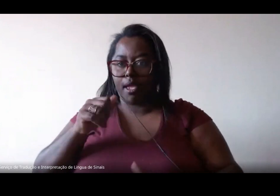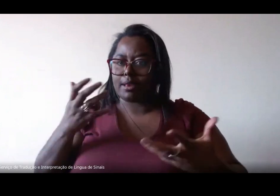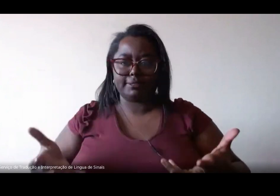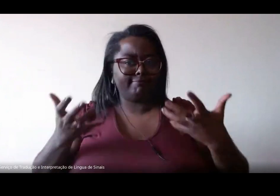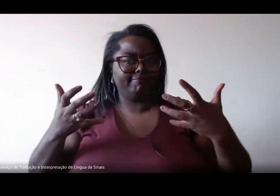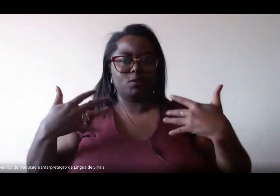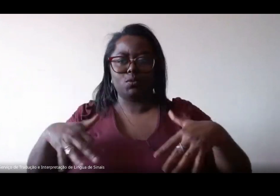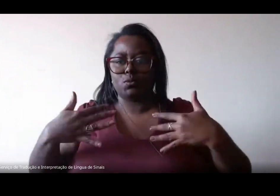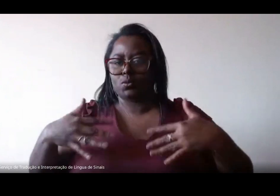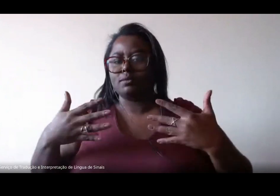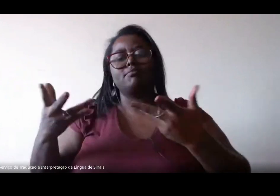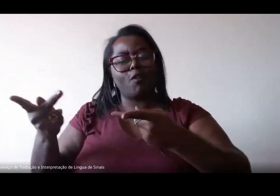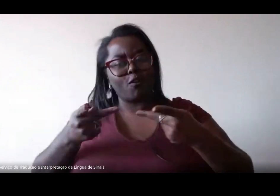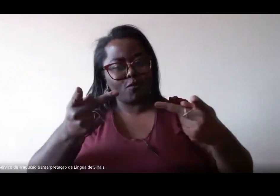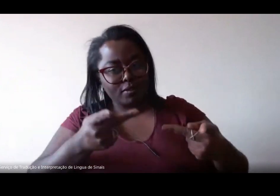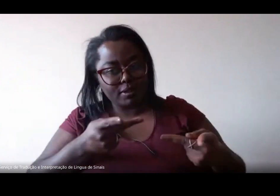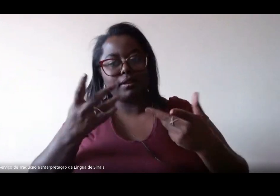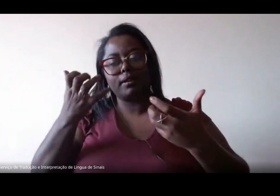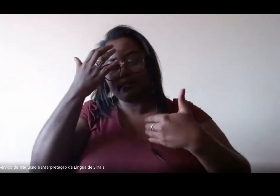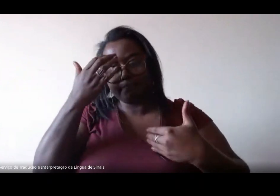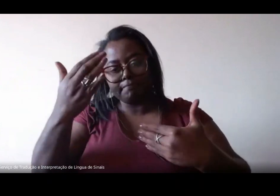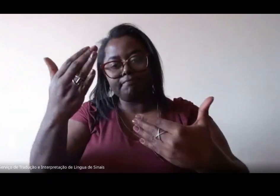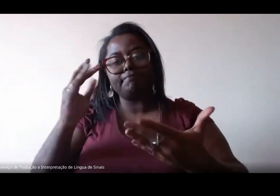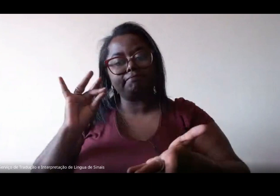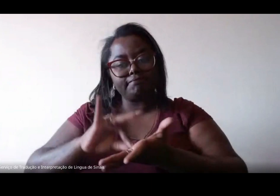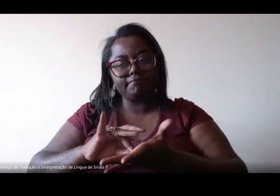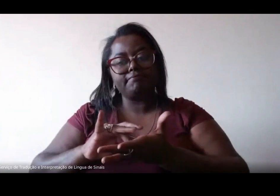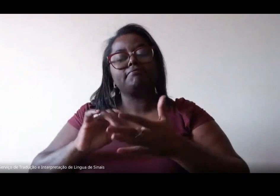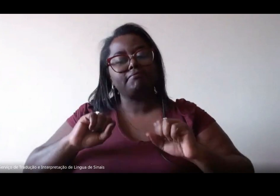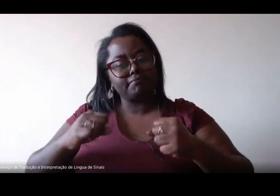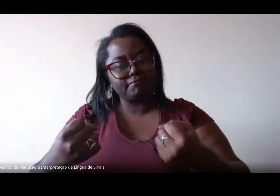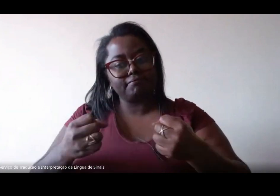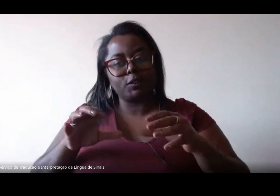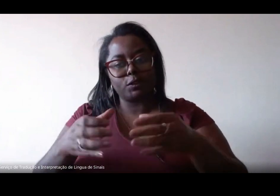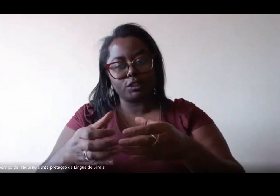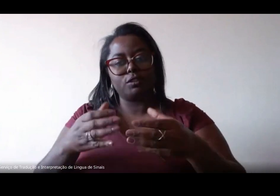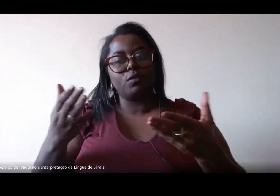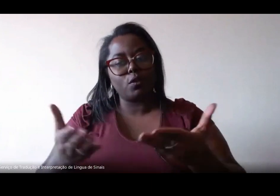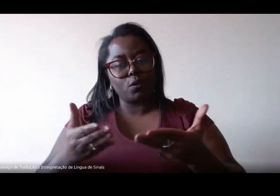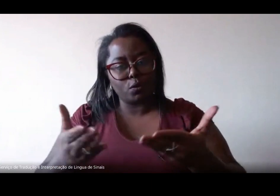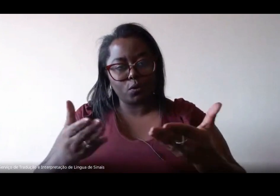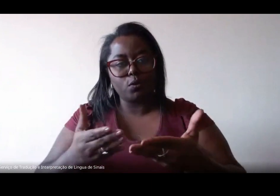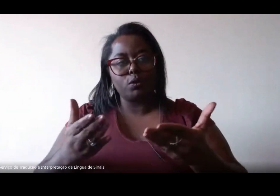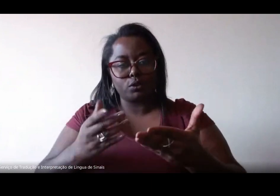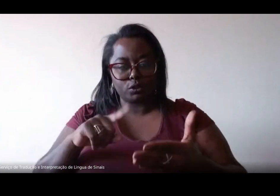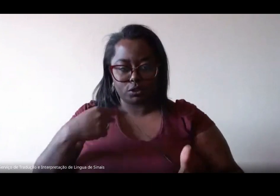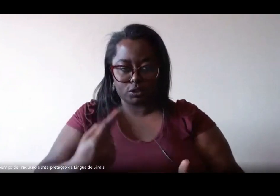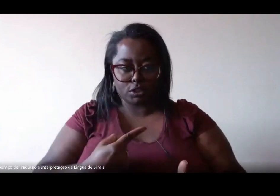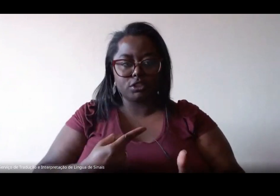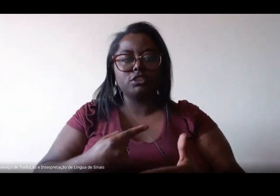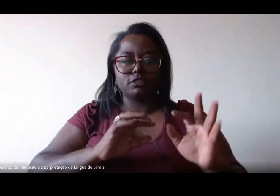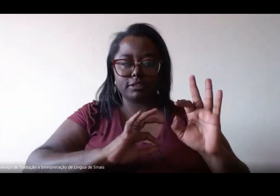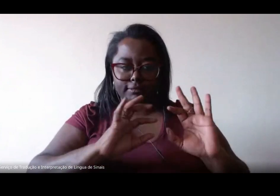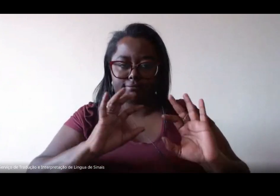conversa, eu quero agradecer muitíssimo de novo todo esse empenho coletivo que a gente está tendo aqui no